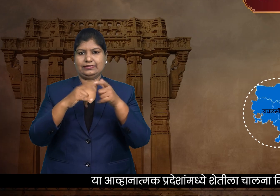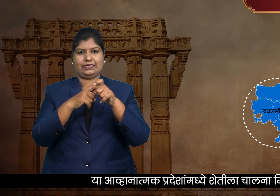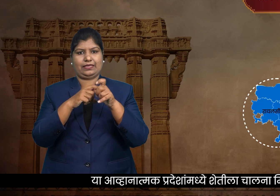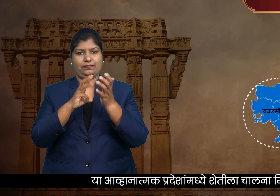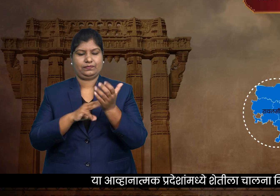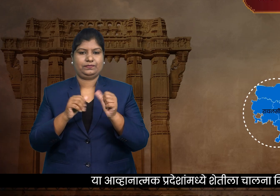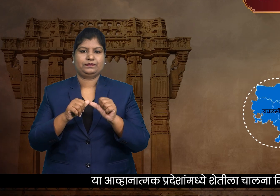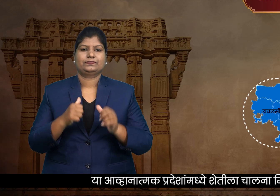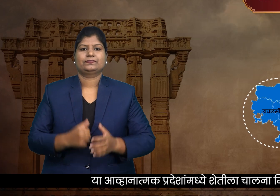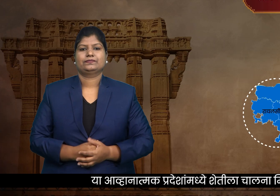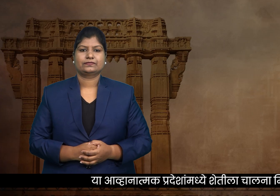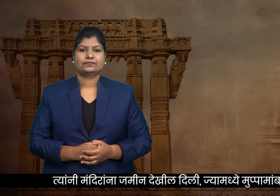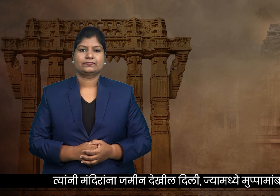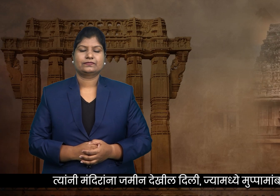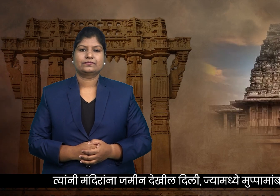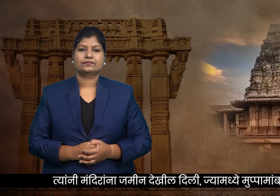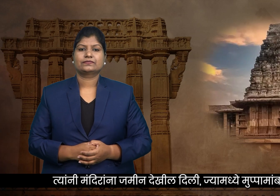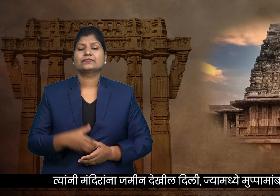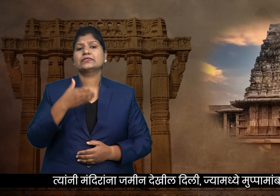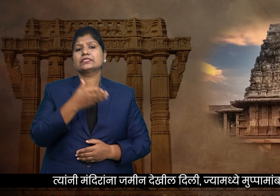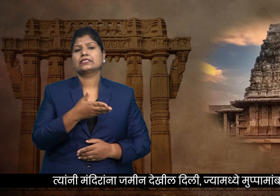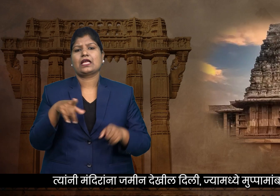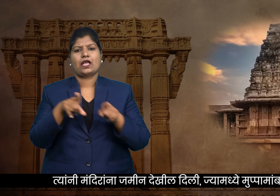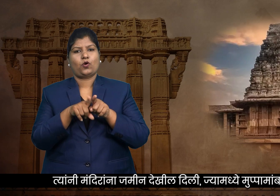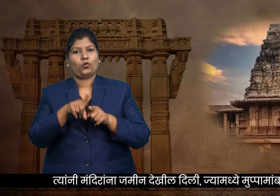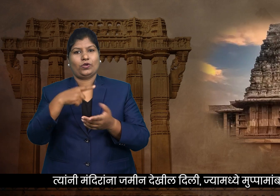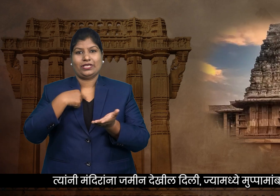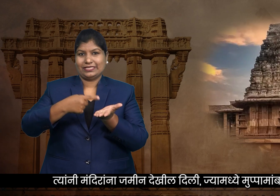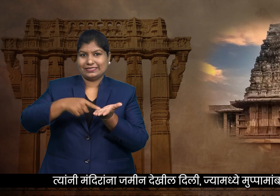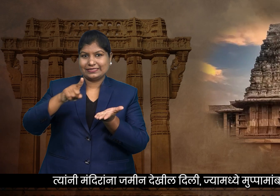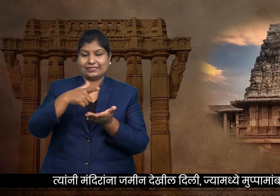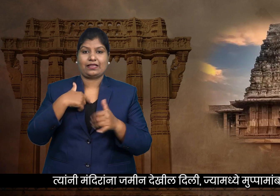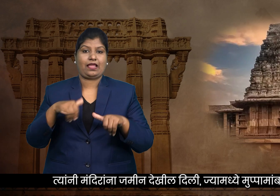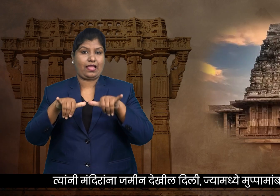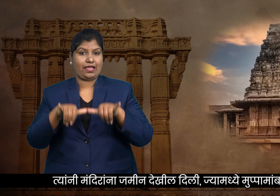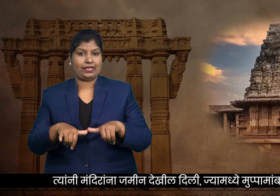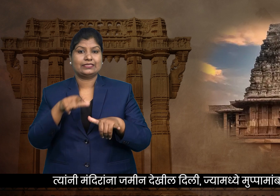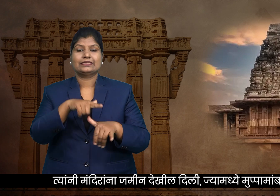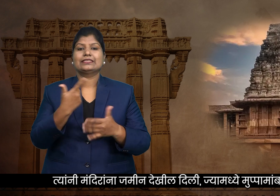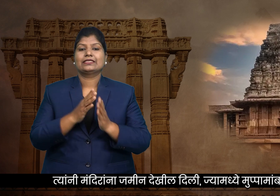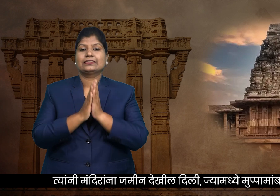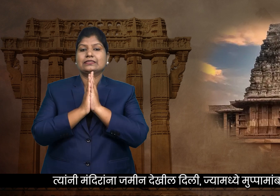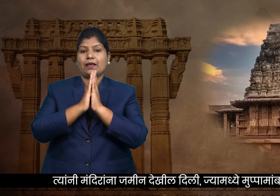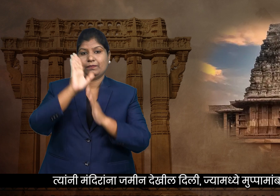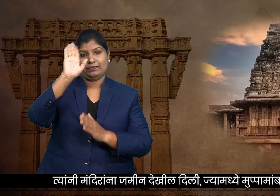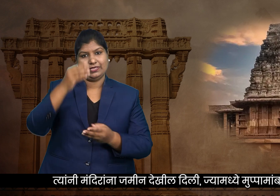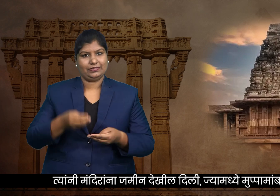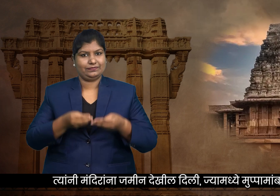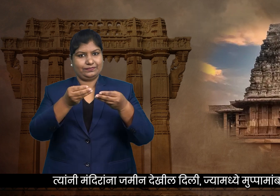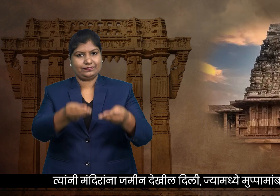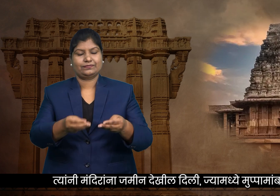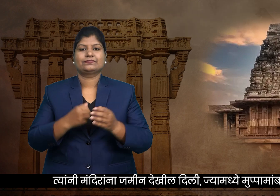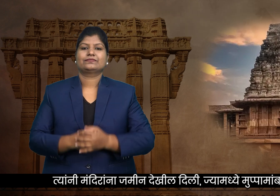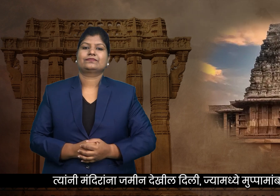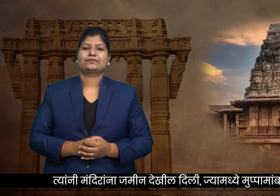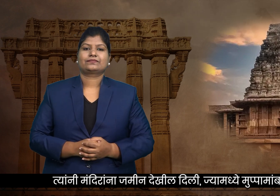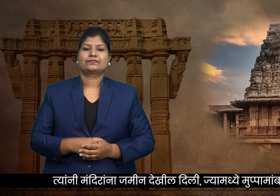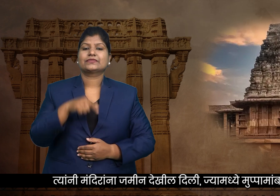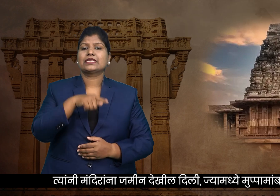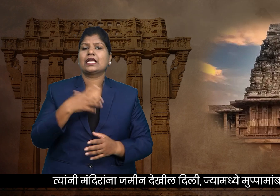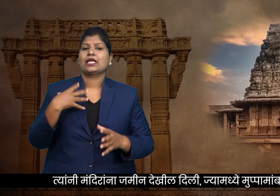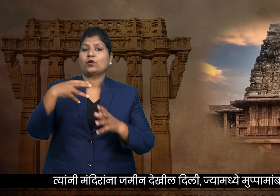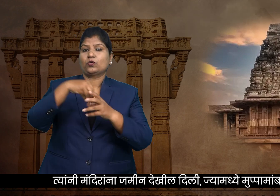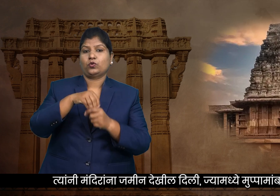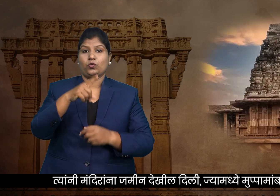चालना मिळाली. त्याने मंदिरांना जमीन देखील दिली, ज्यामध्ये मुप्पामांबा